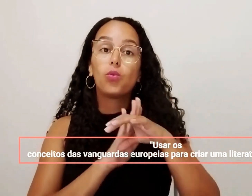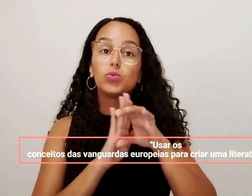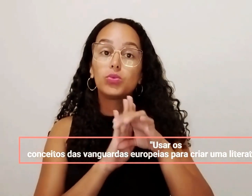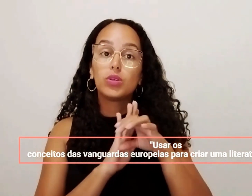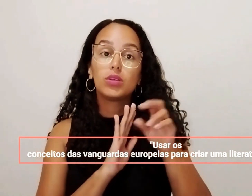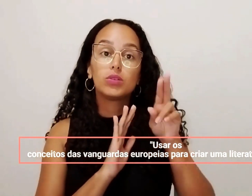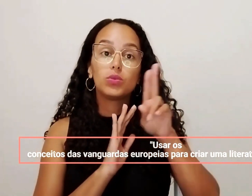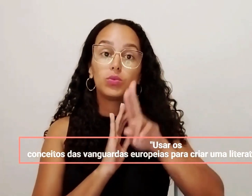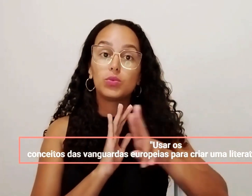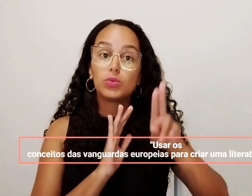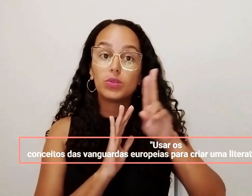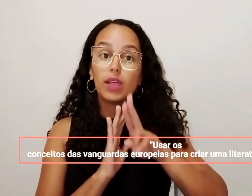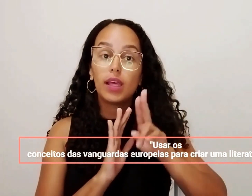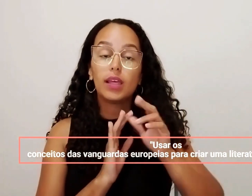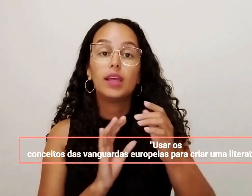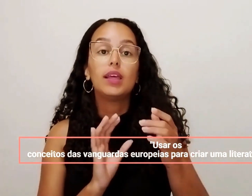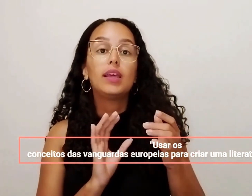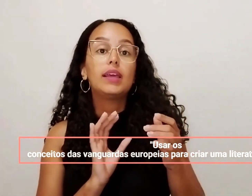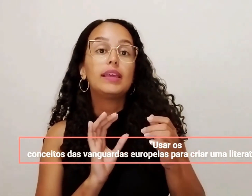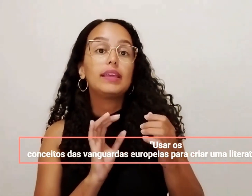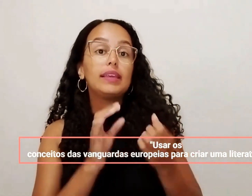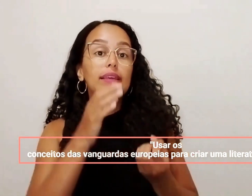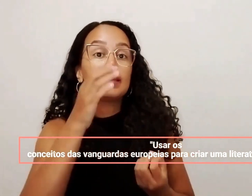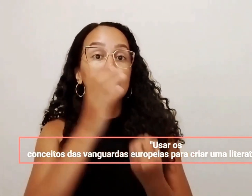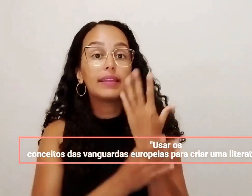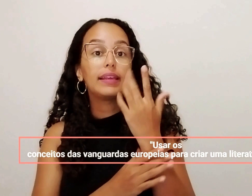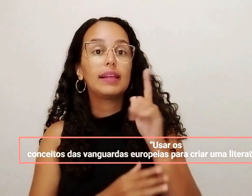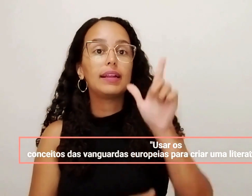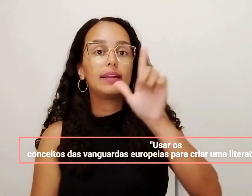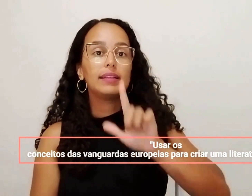Ele defendeu esta posição no prefácio